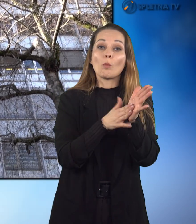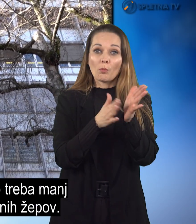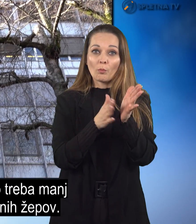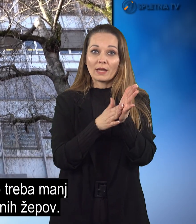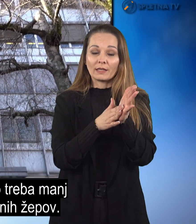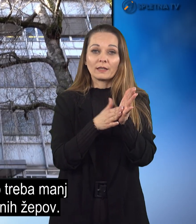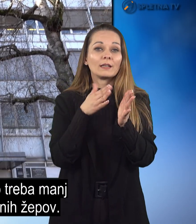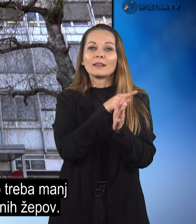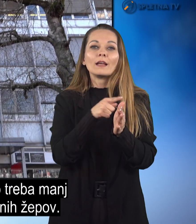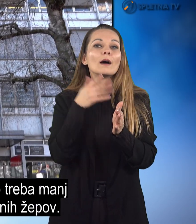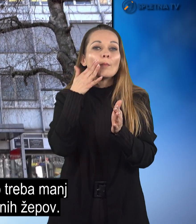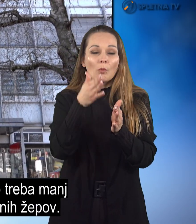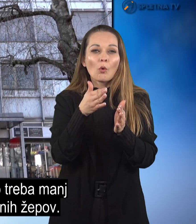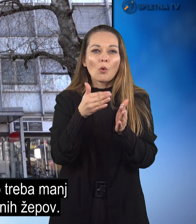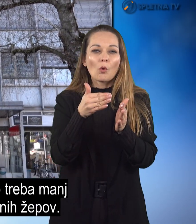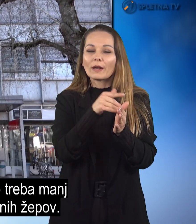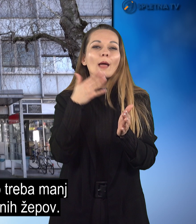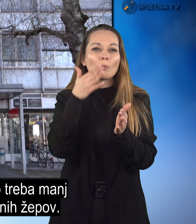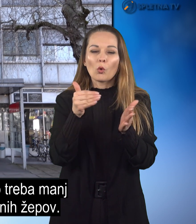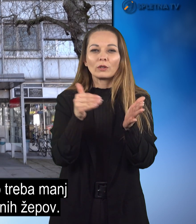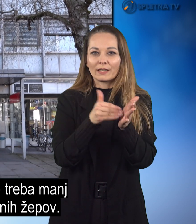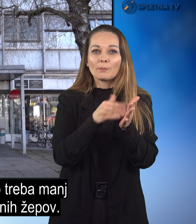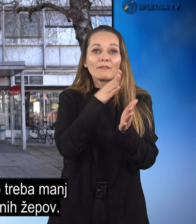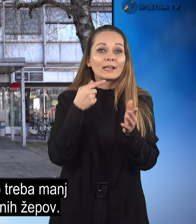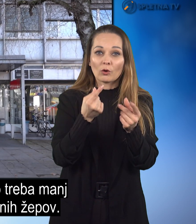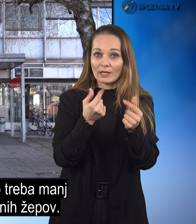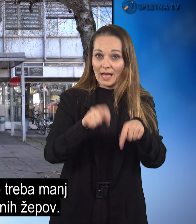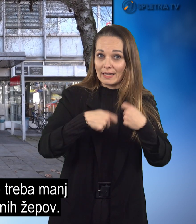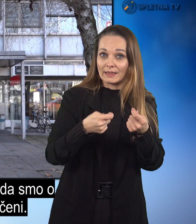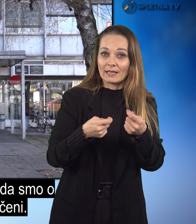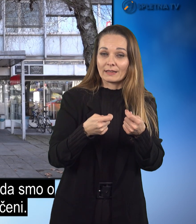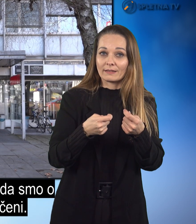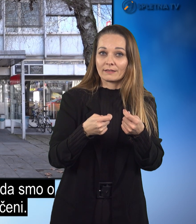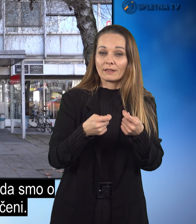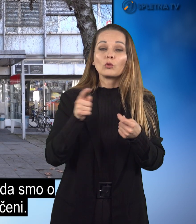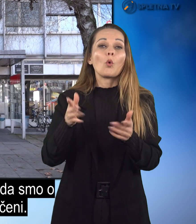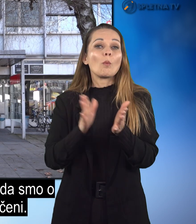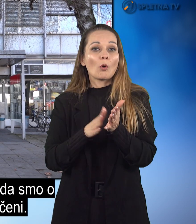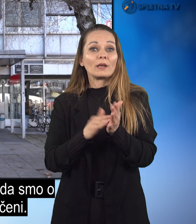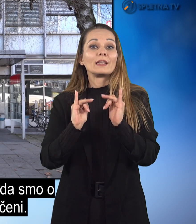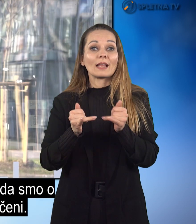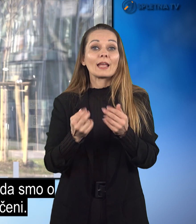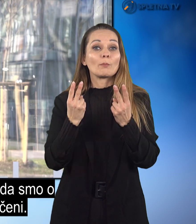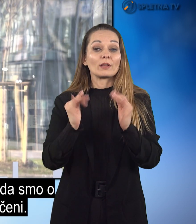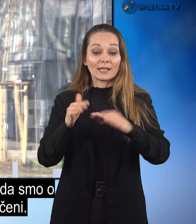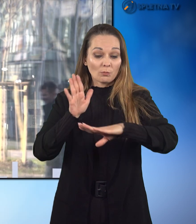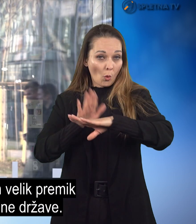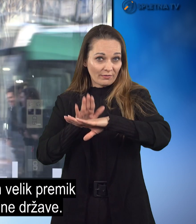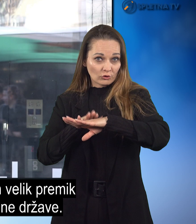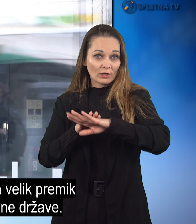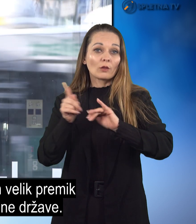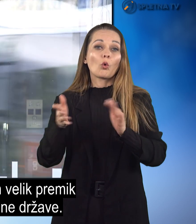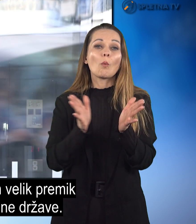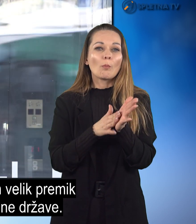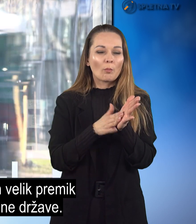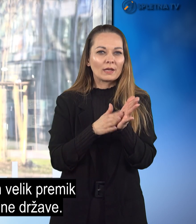To pomeni, nam bo treba manj prispevati iz lastnih žepov. Pomembno je, da smo o tem obveščeni, ker